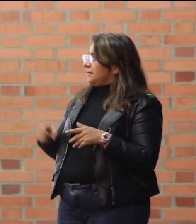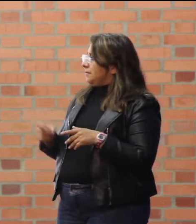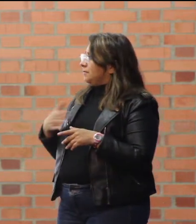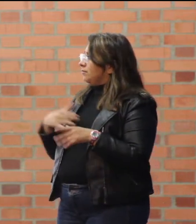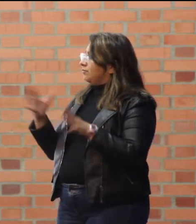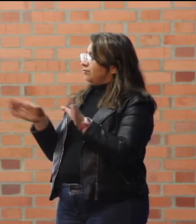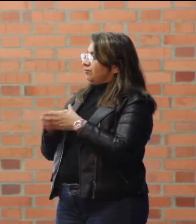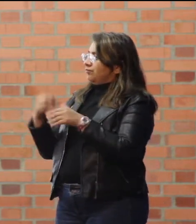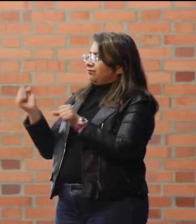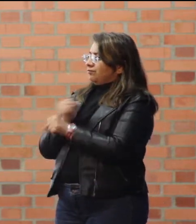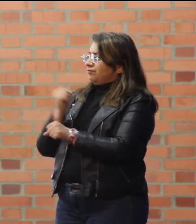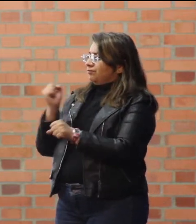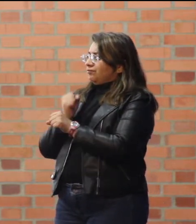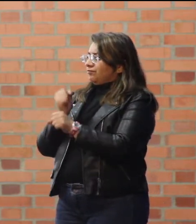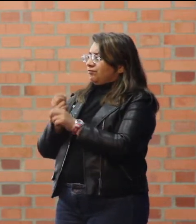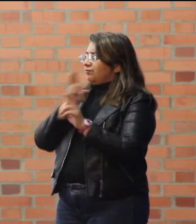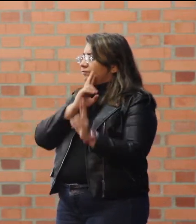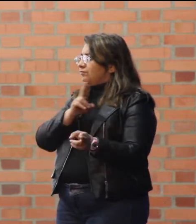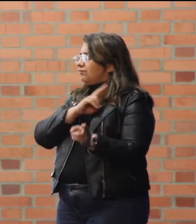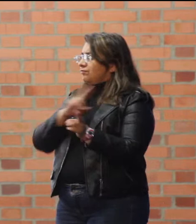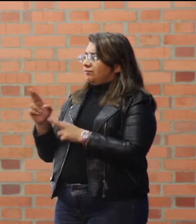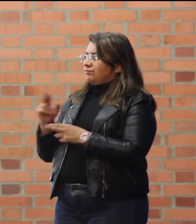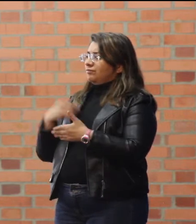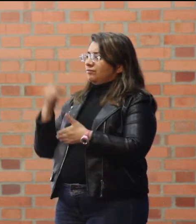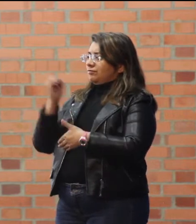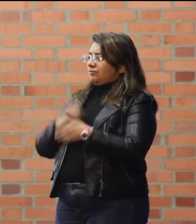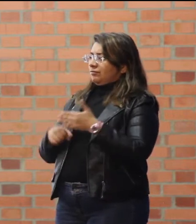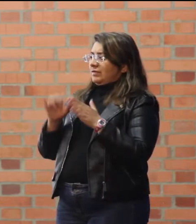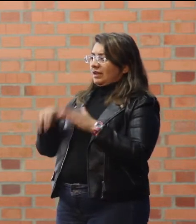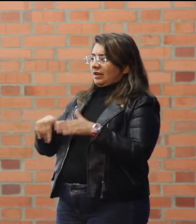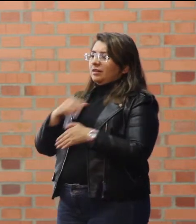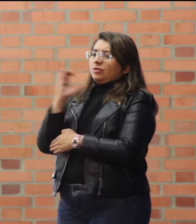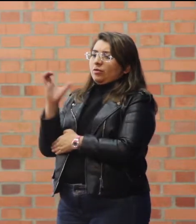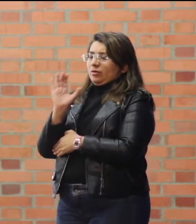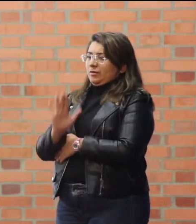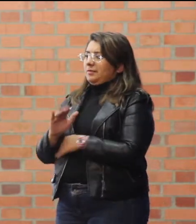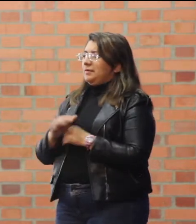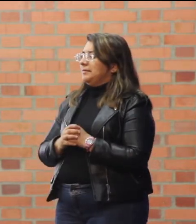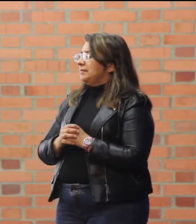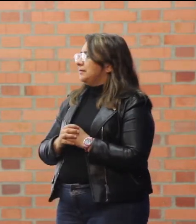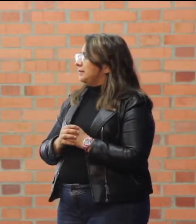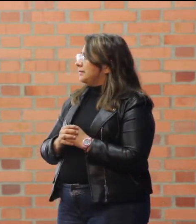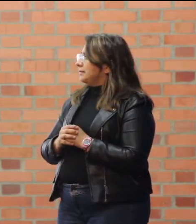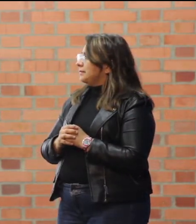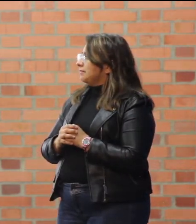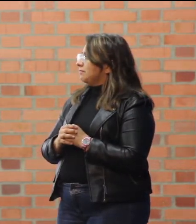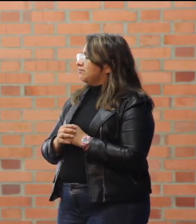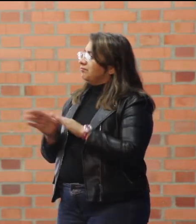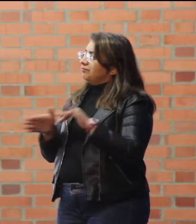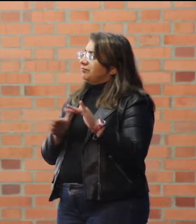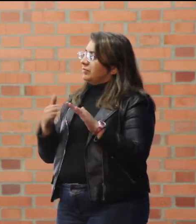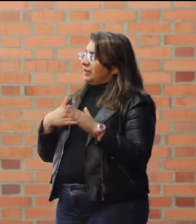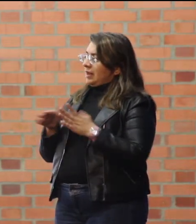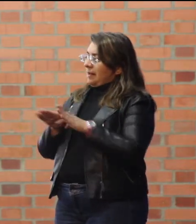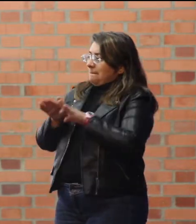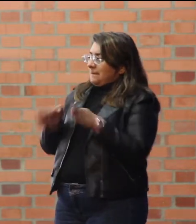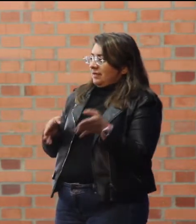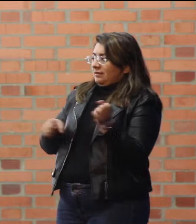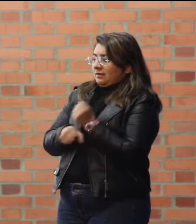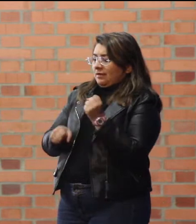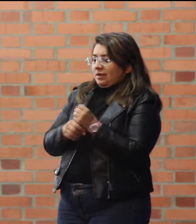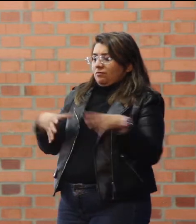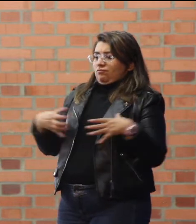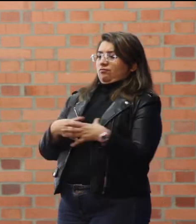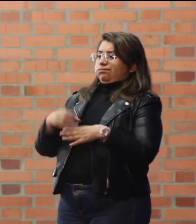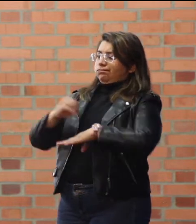hacen trabajos regional por la despenalización total del aborto en el país y como la mesa que ha tenido en el